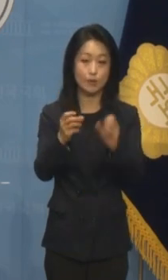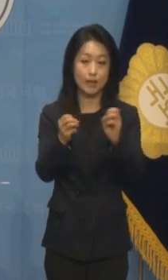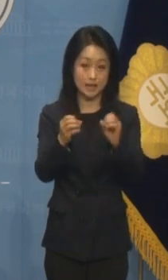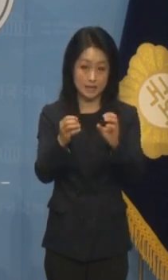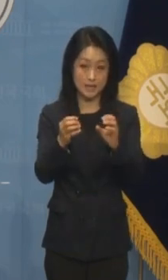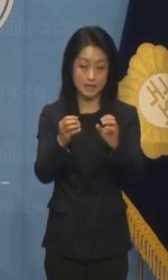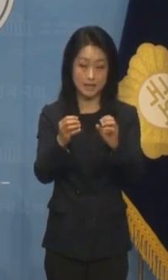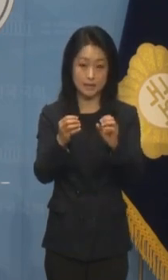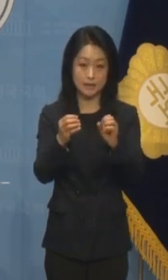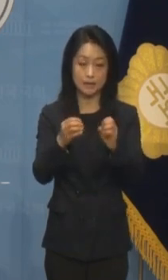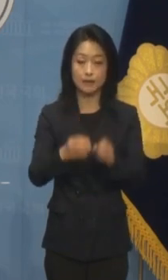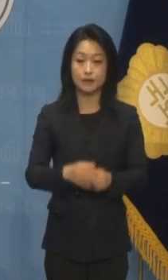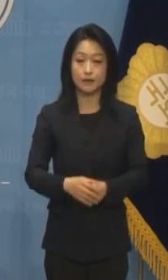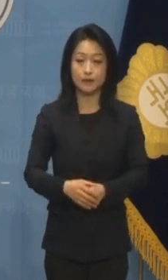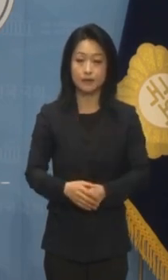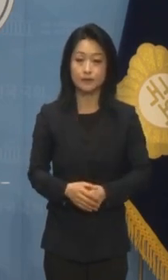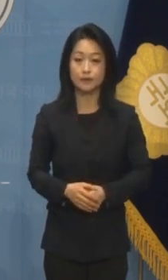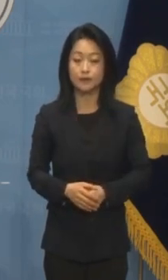해서